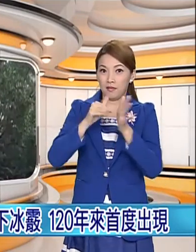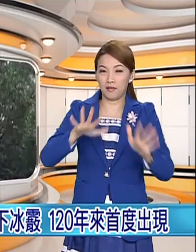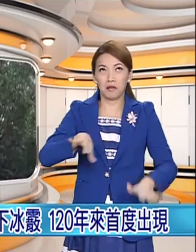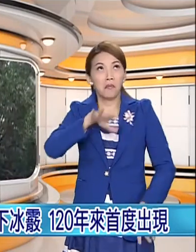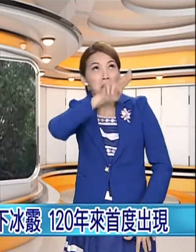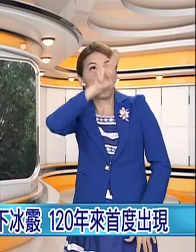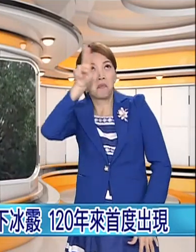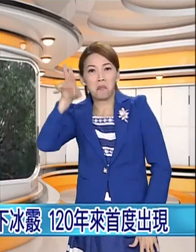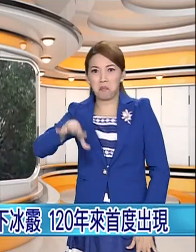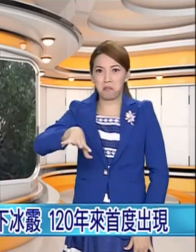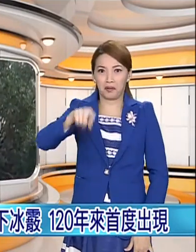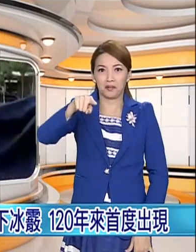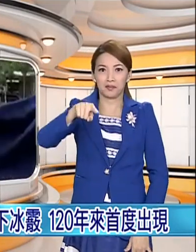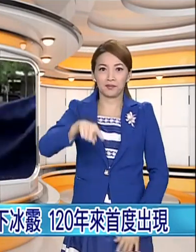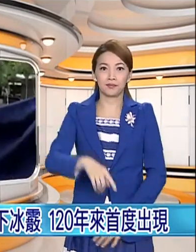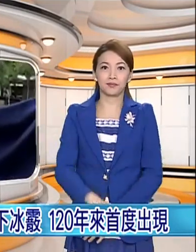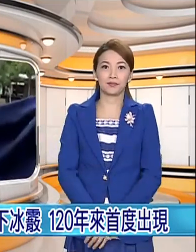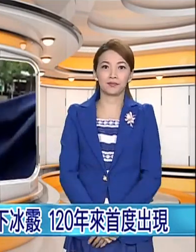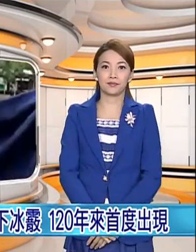120年来首度出现固态降水。